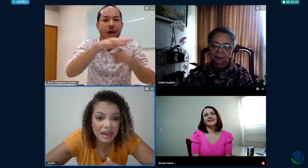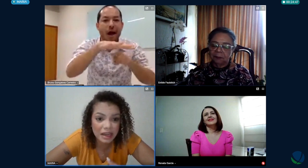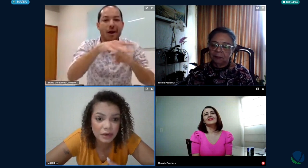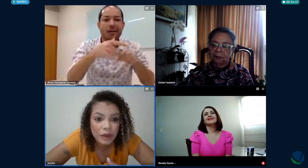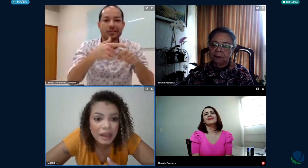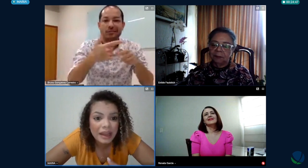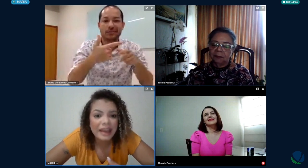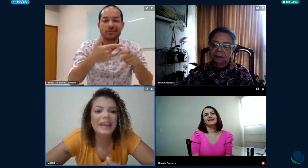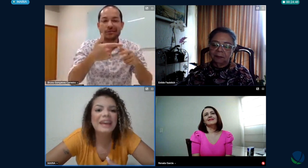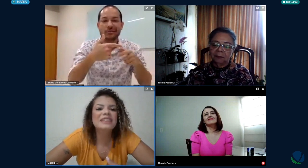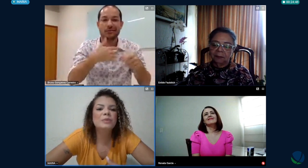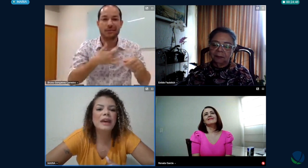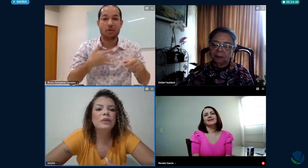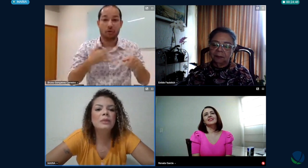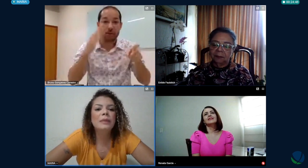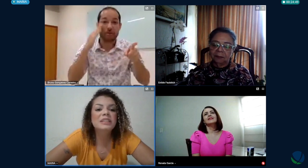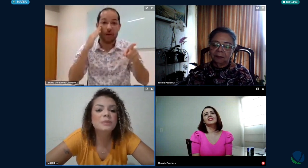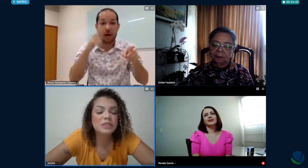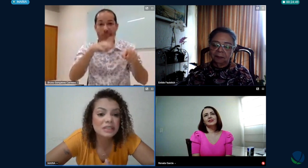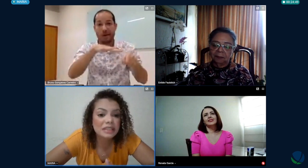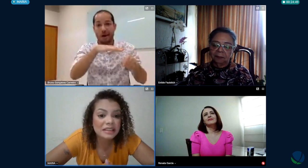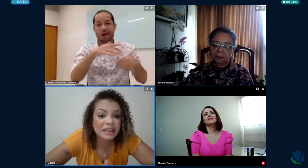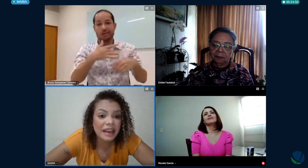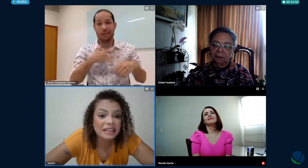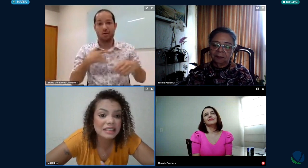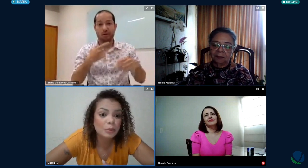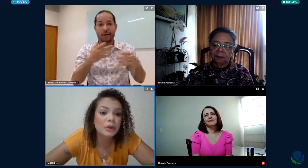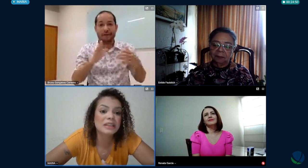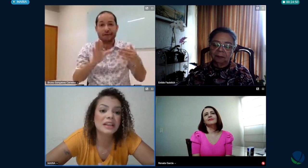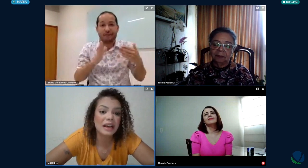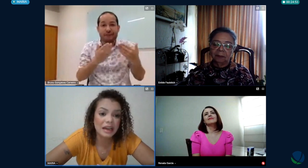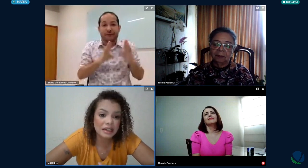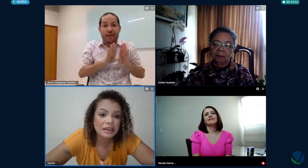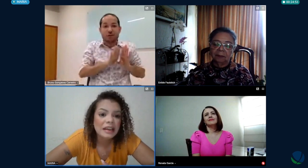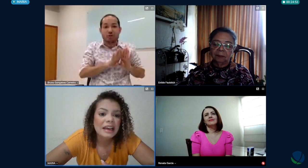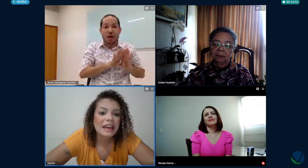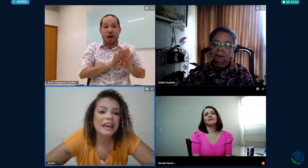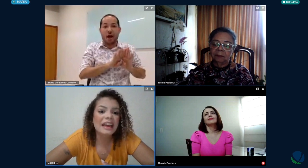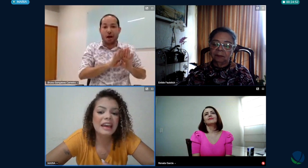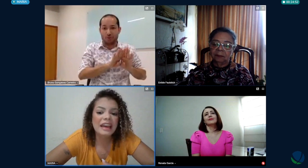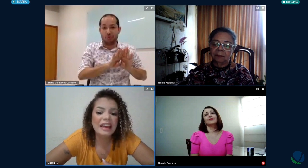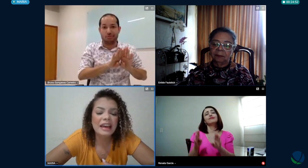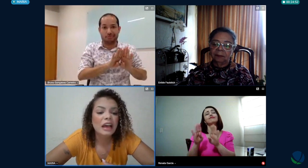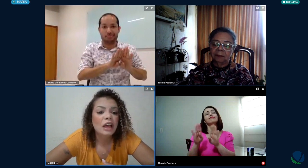desse glossário, espero que mais pessoas se interessem por essa área.